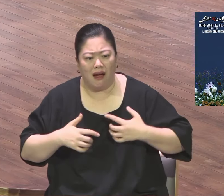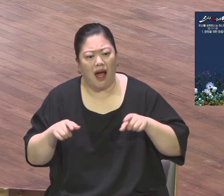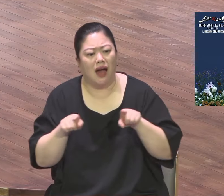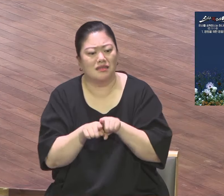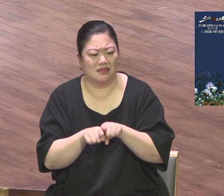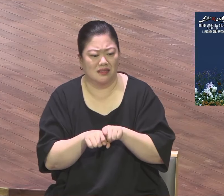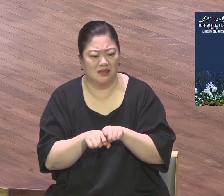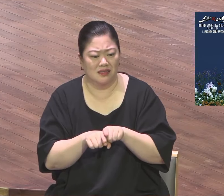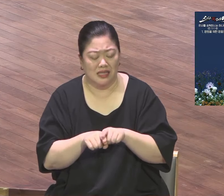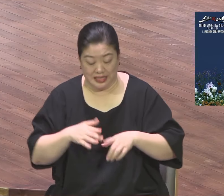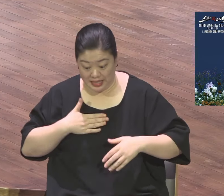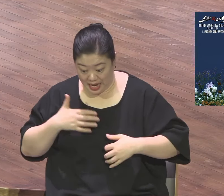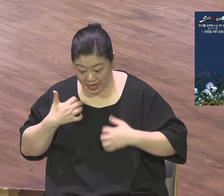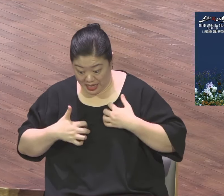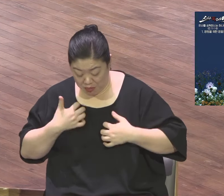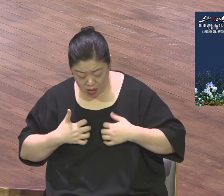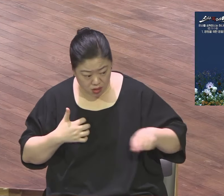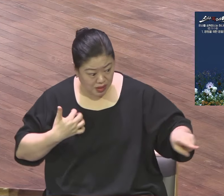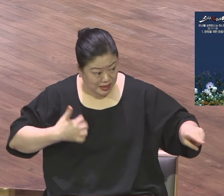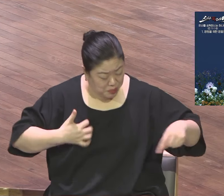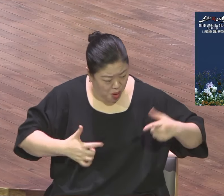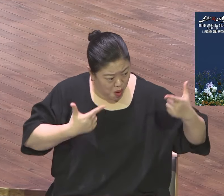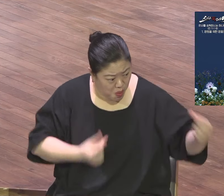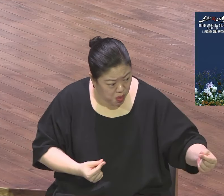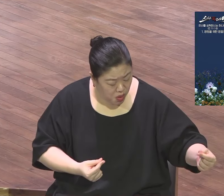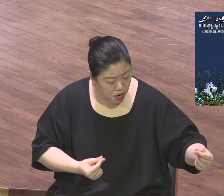함께 맛보는 것, 이게 신앙생활이에요.